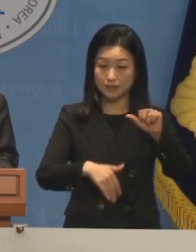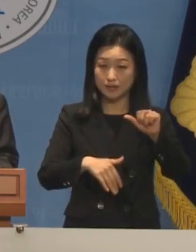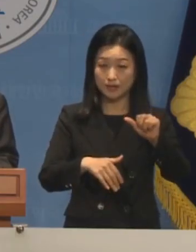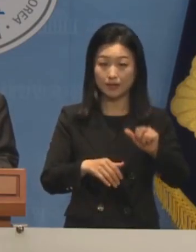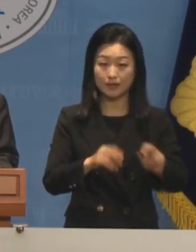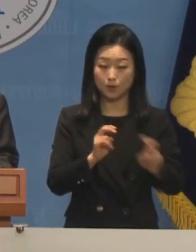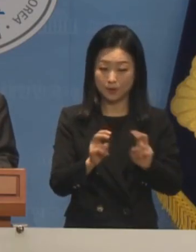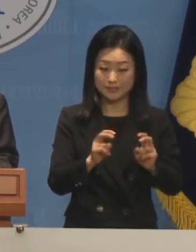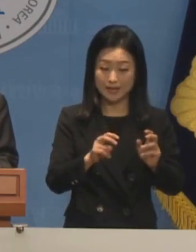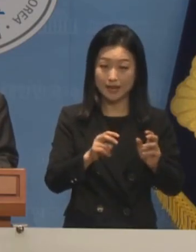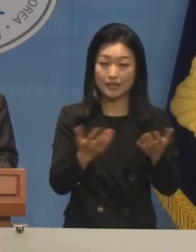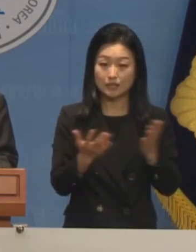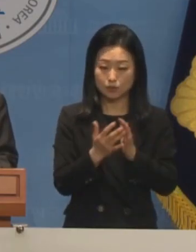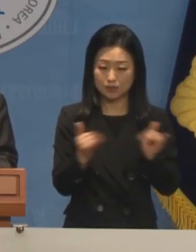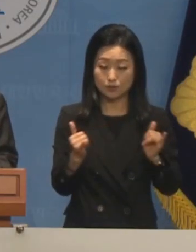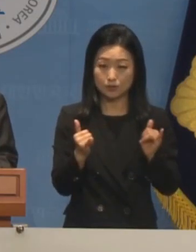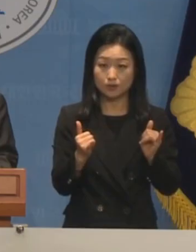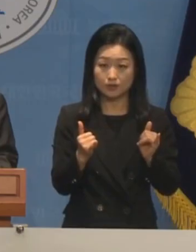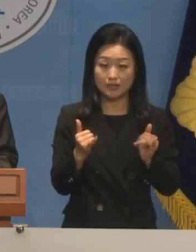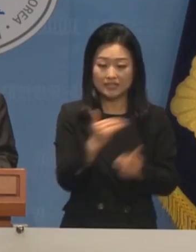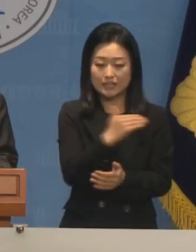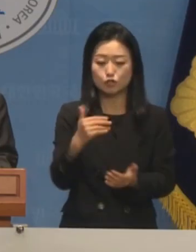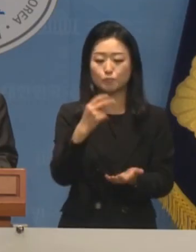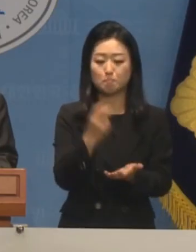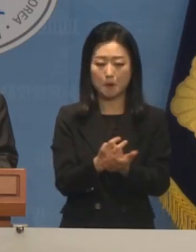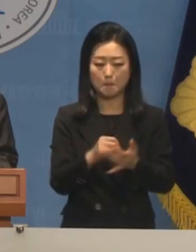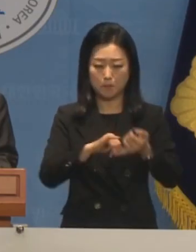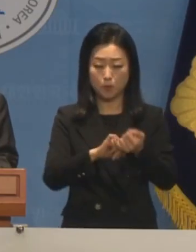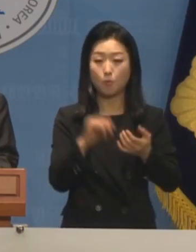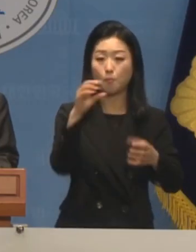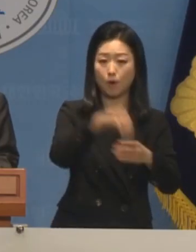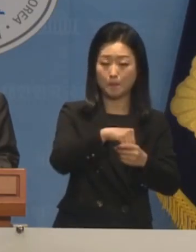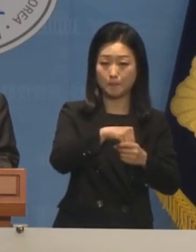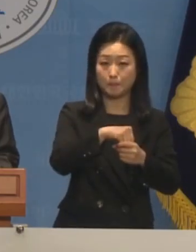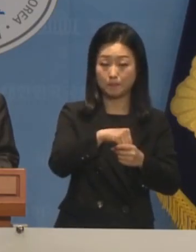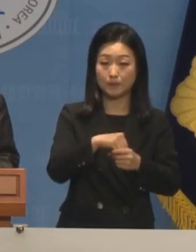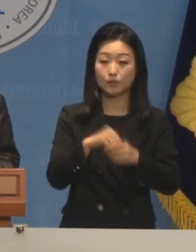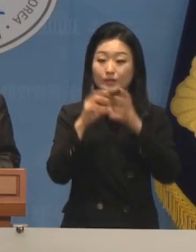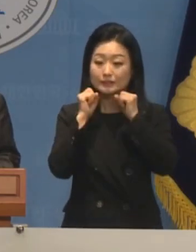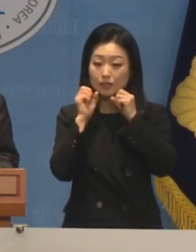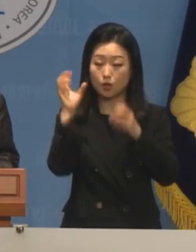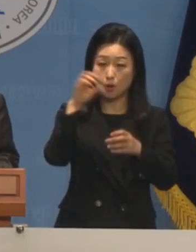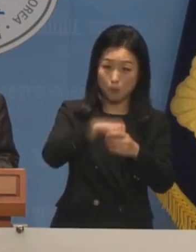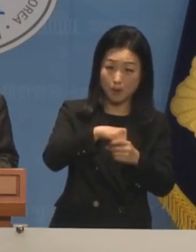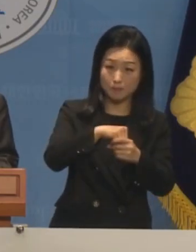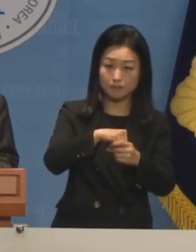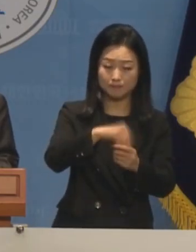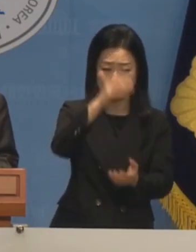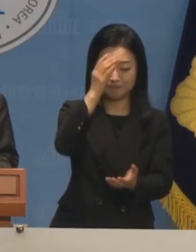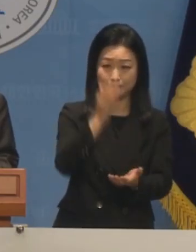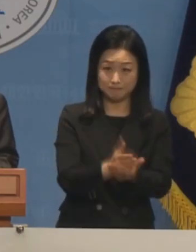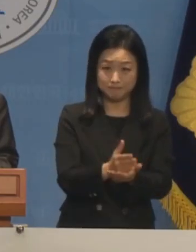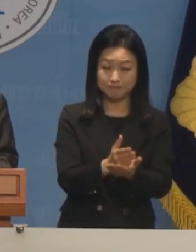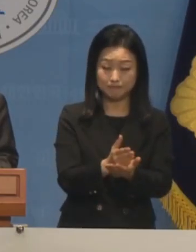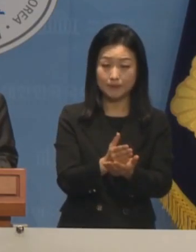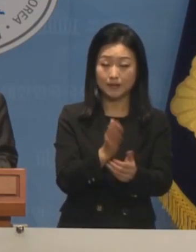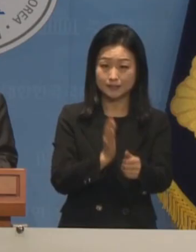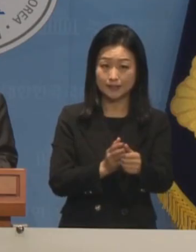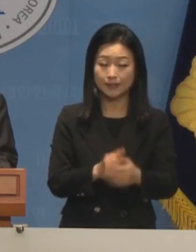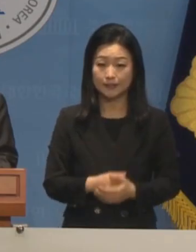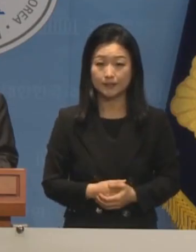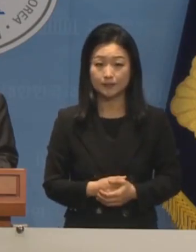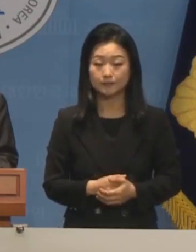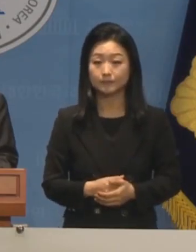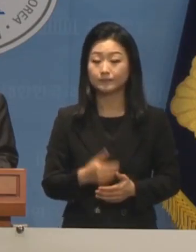근로기준법 적용 확대와 포괄임금제 폐지 내용을 담은 근로기준법 개정안을 각각 대표 발휘했습니다